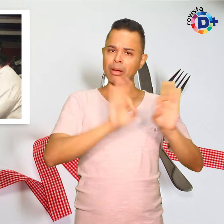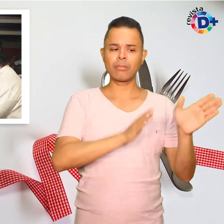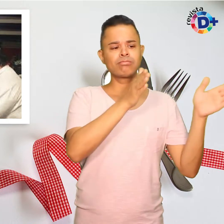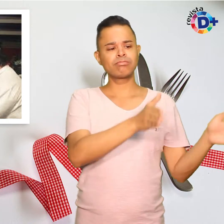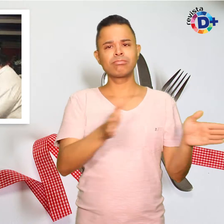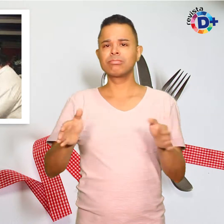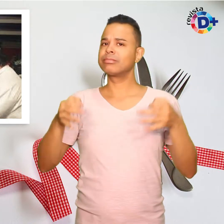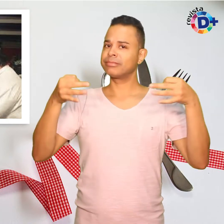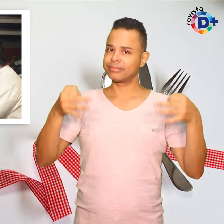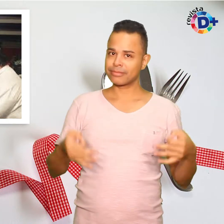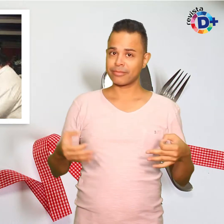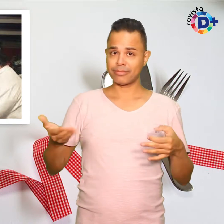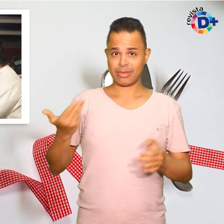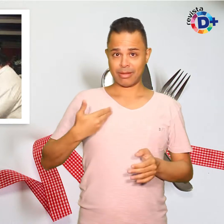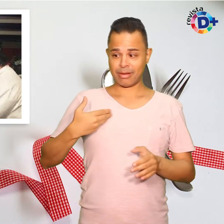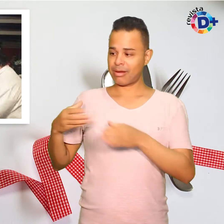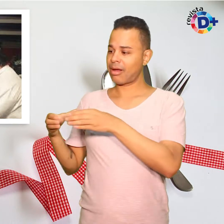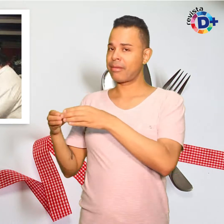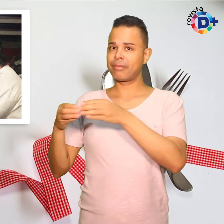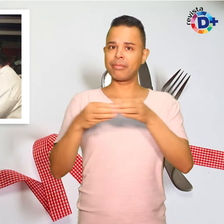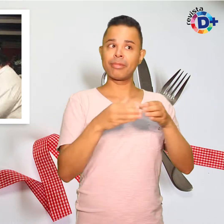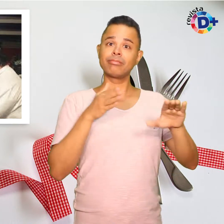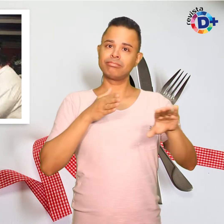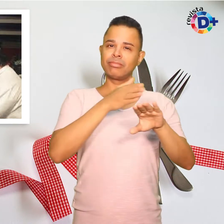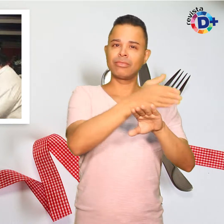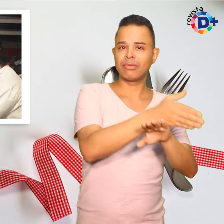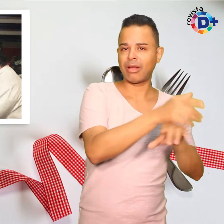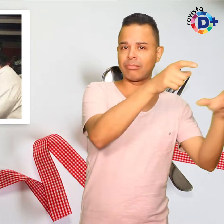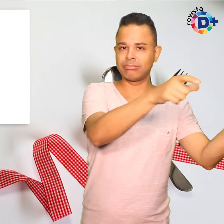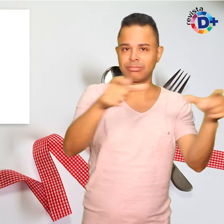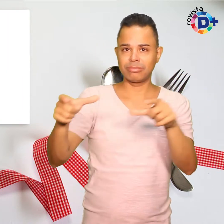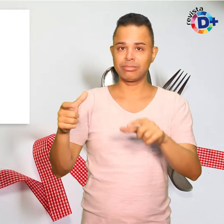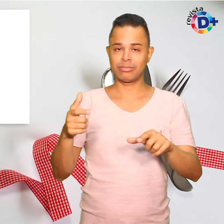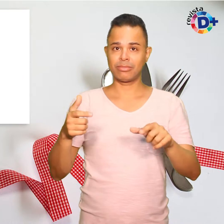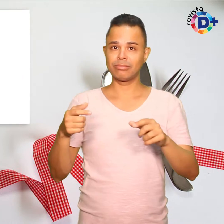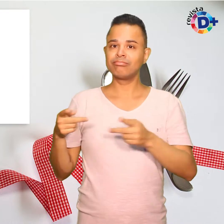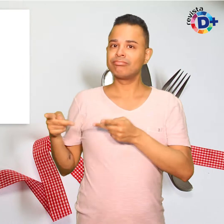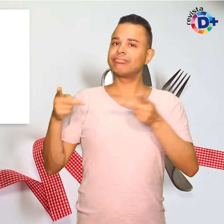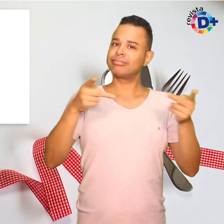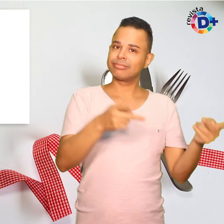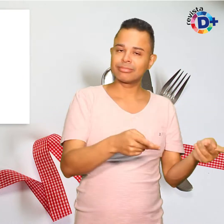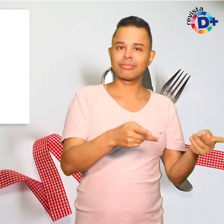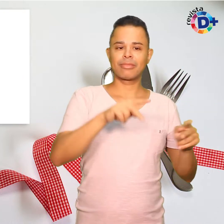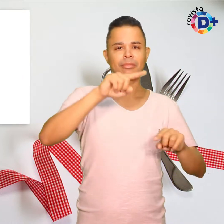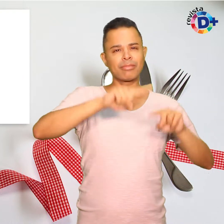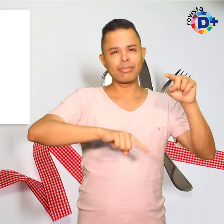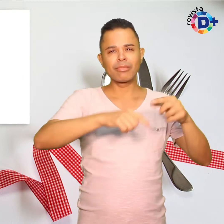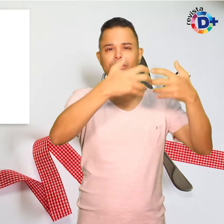amigos chegam aos eventos agendados com os utensílios e ingredientes próprios as tarefas são